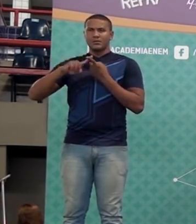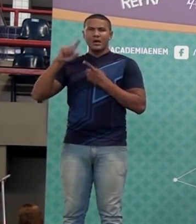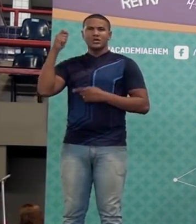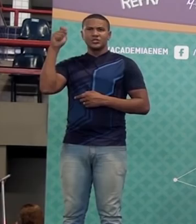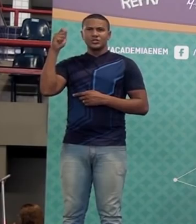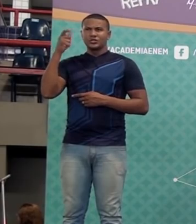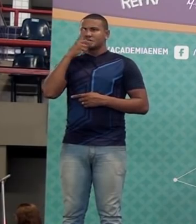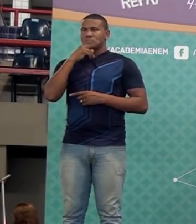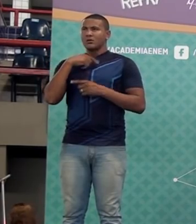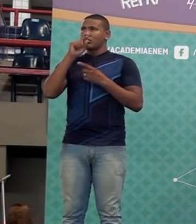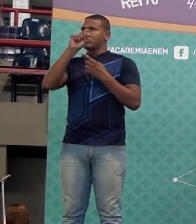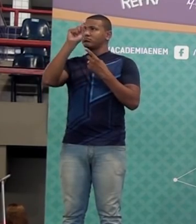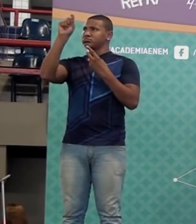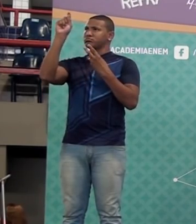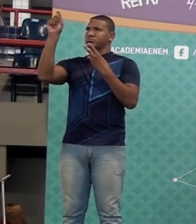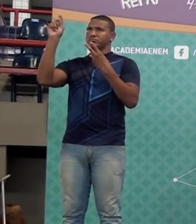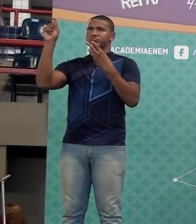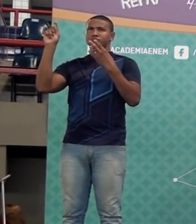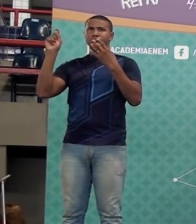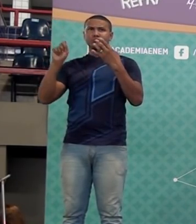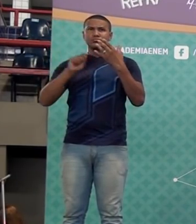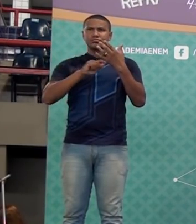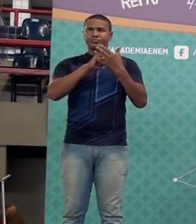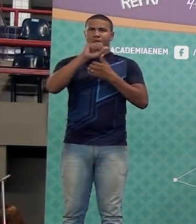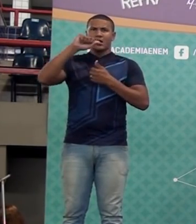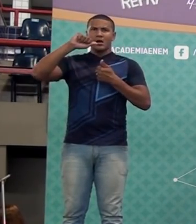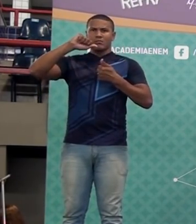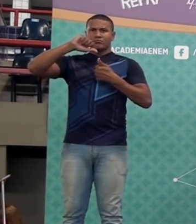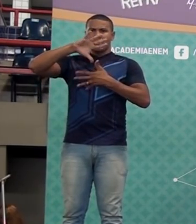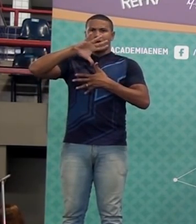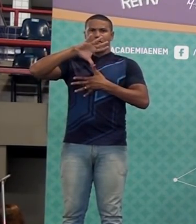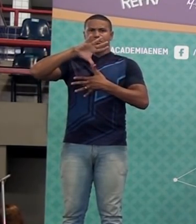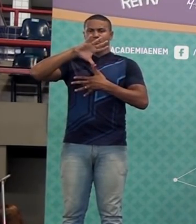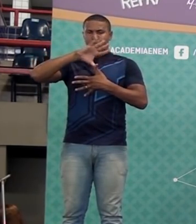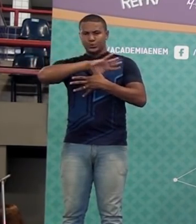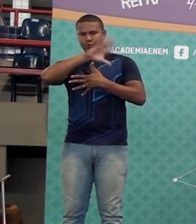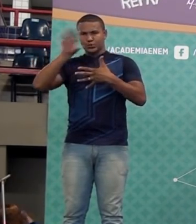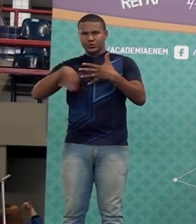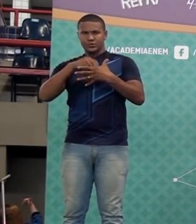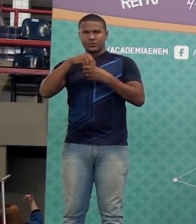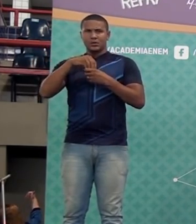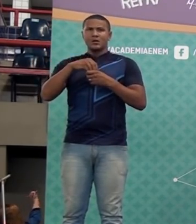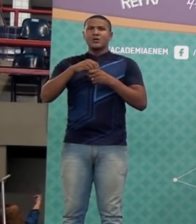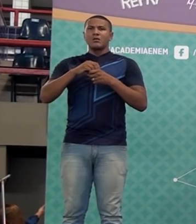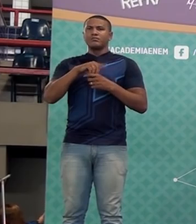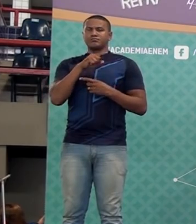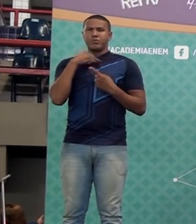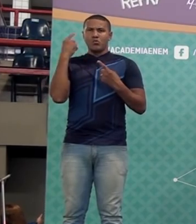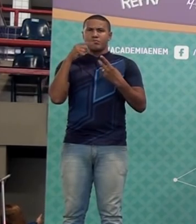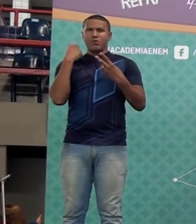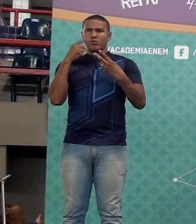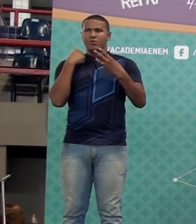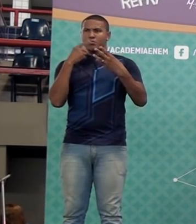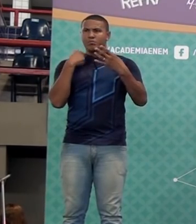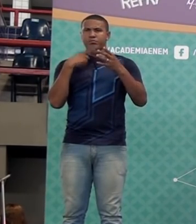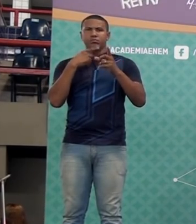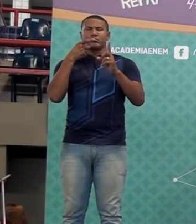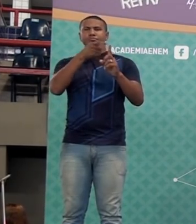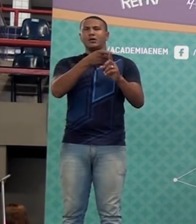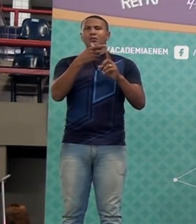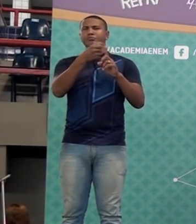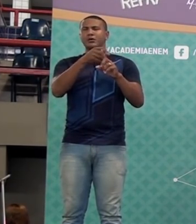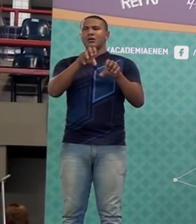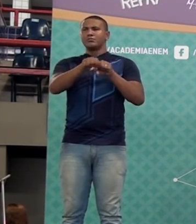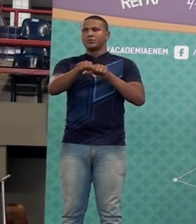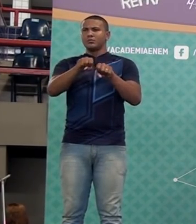Golpes militares em toda a América Latina. Hoje a América Latina vê outros tipos de golpes, não mais com os exércitos, não mais com as forças